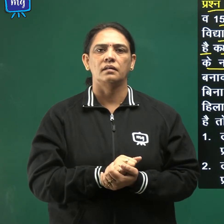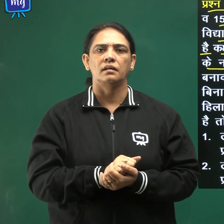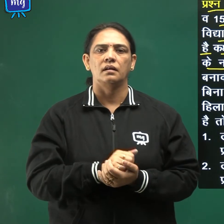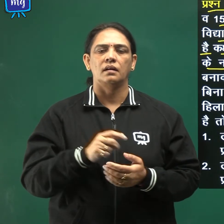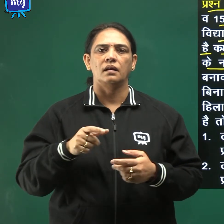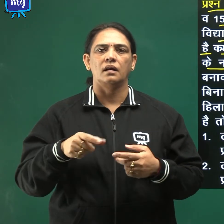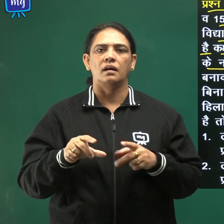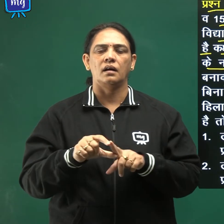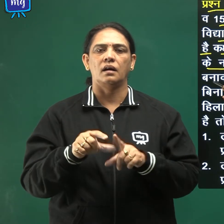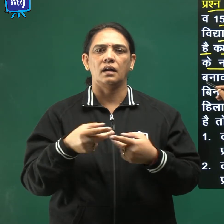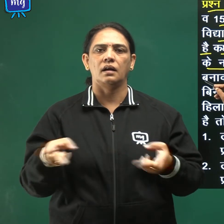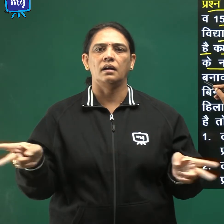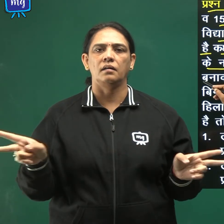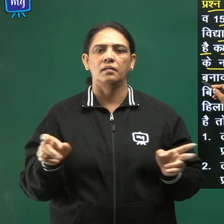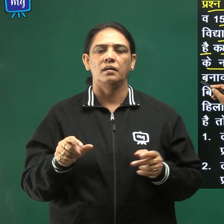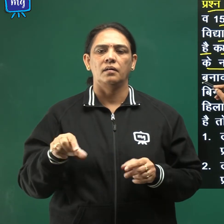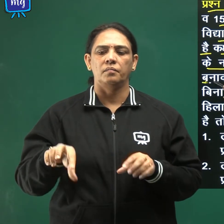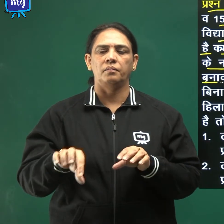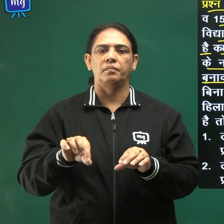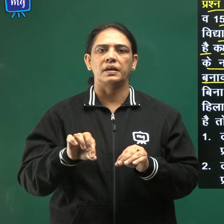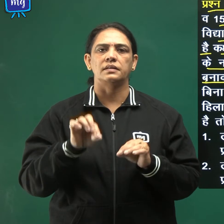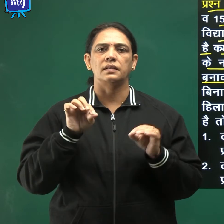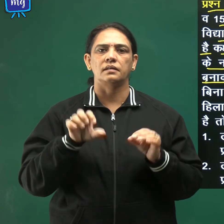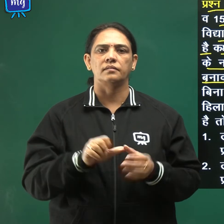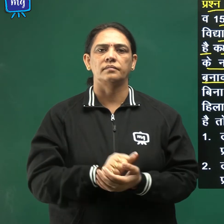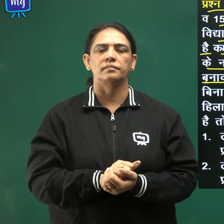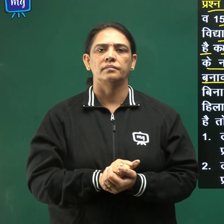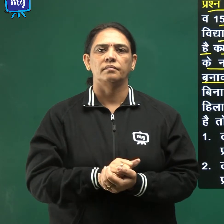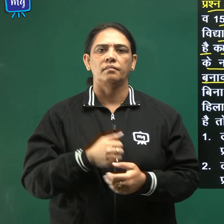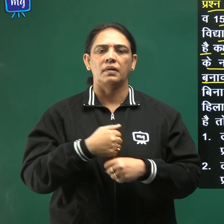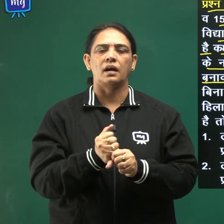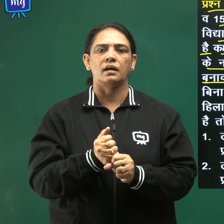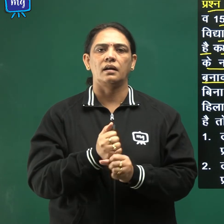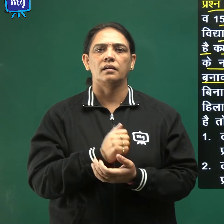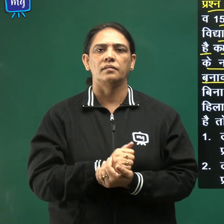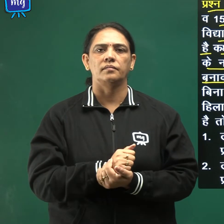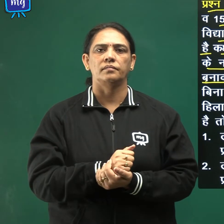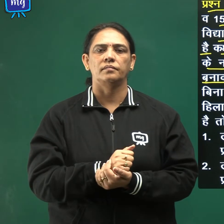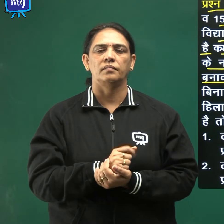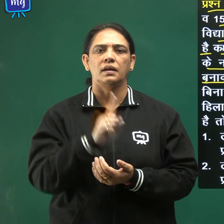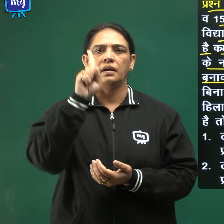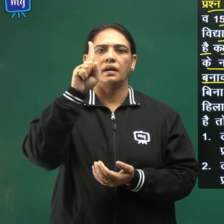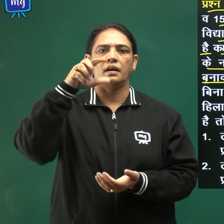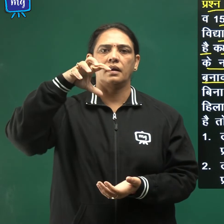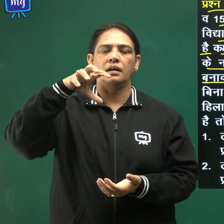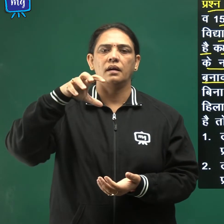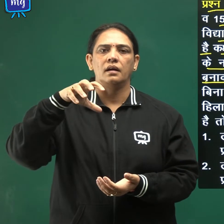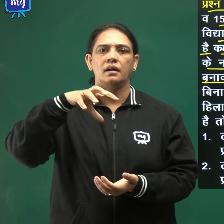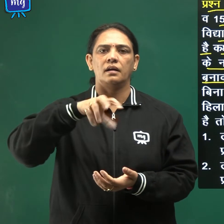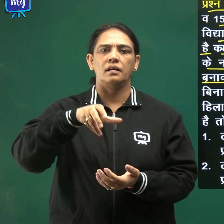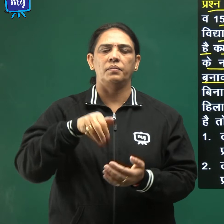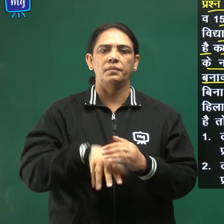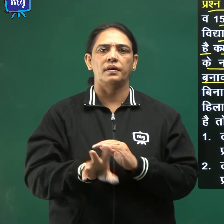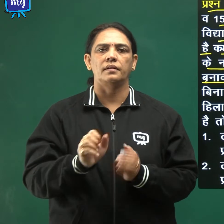कि अलग-अलग पड़ती है मोटू पतलू बनाकर को एक डिब्बे में